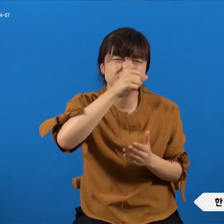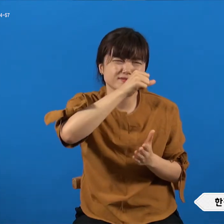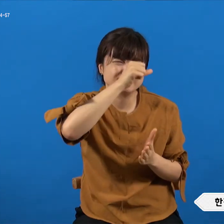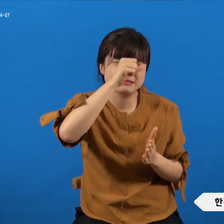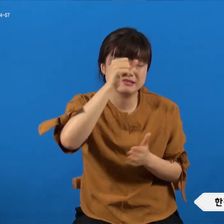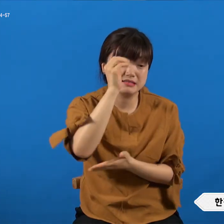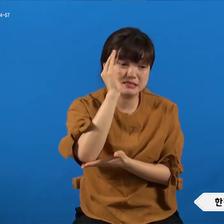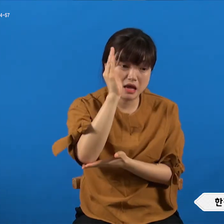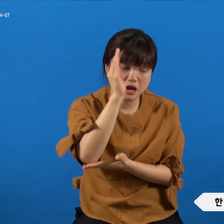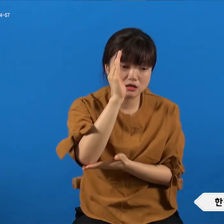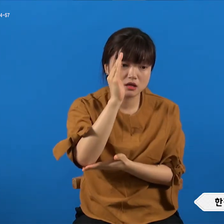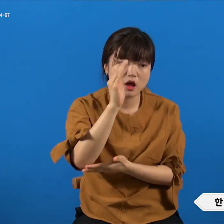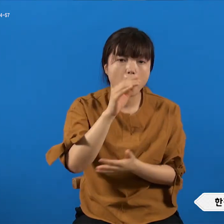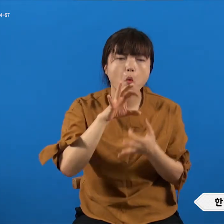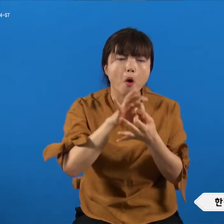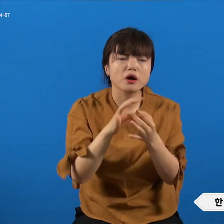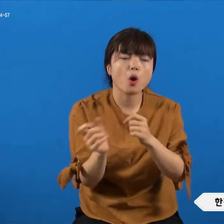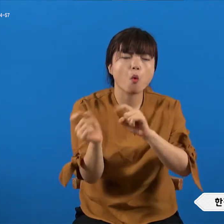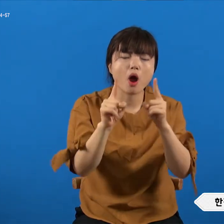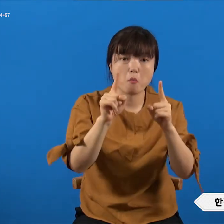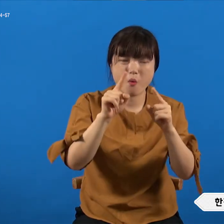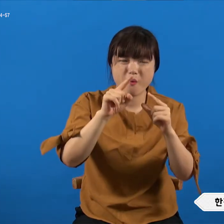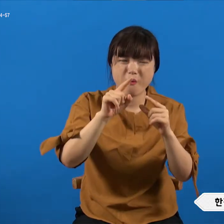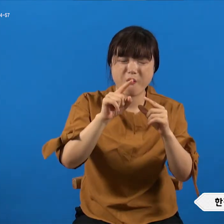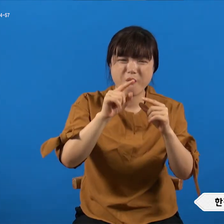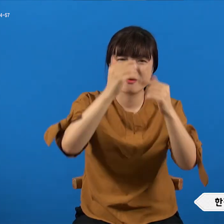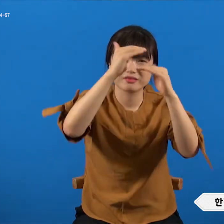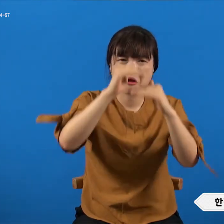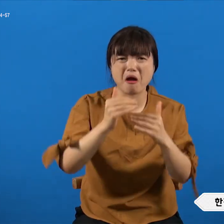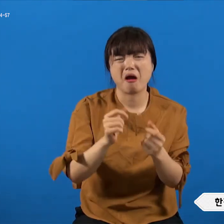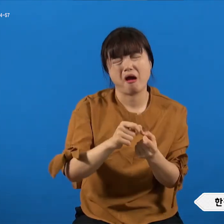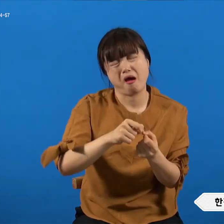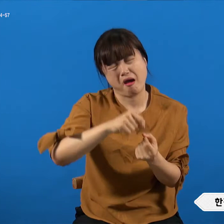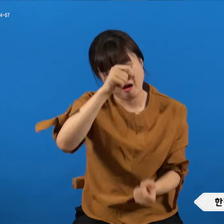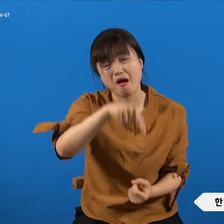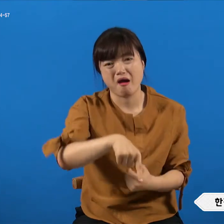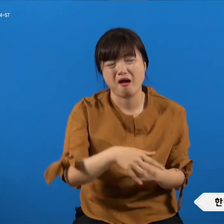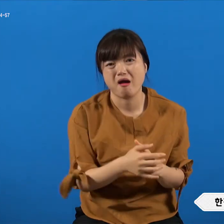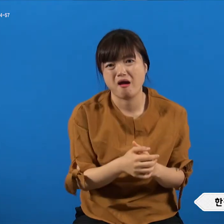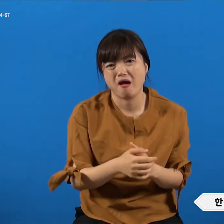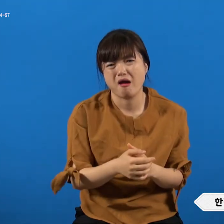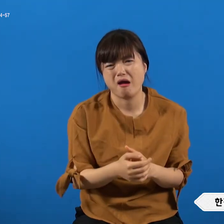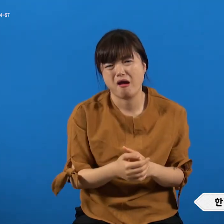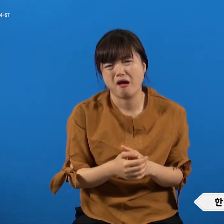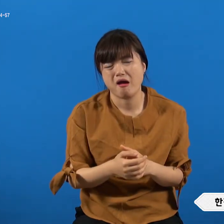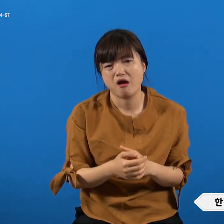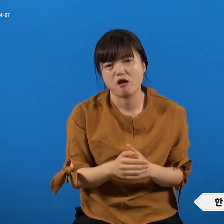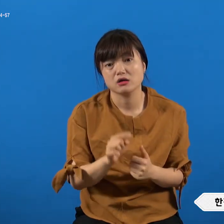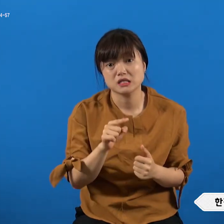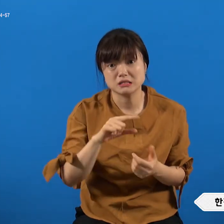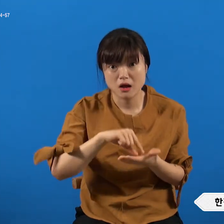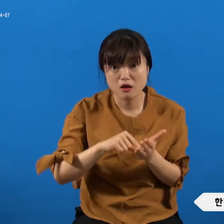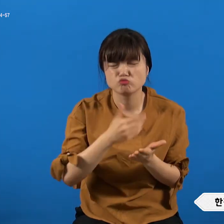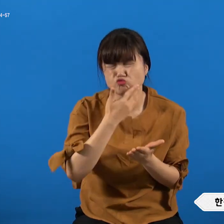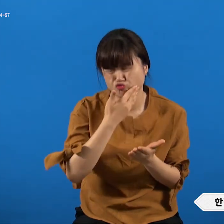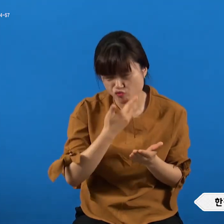이 관계 회복에 대한 얘기가 제일 많은 분량을 차지합니다. 그만큼 중요하다는 거죠.